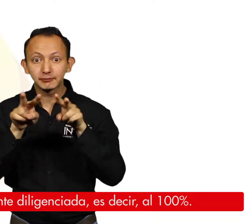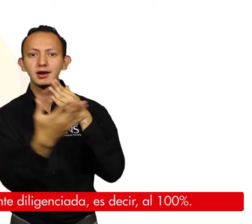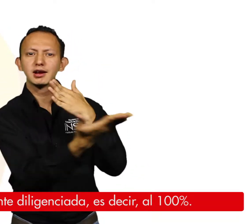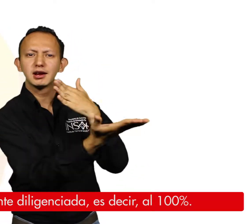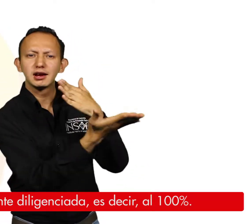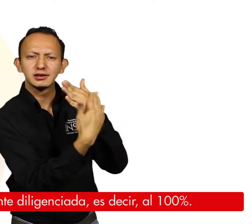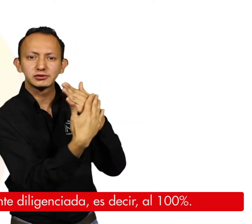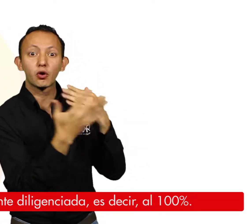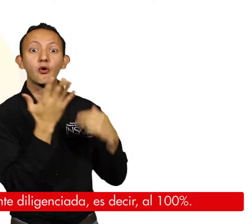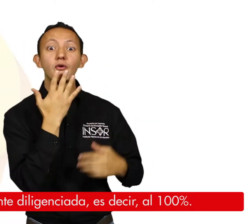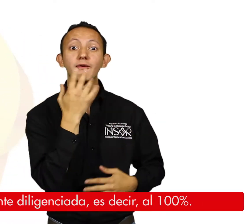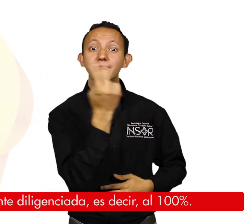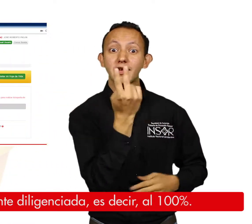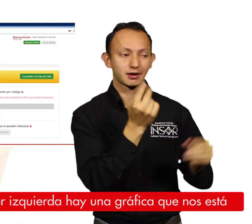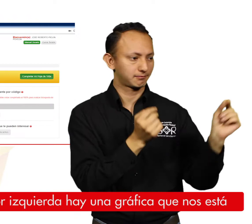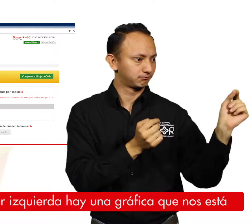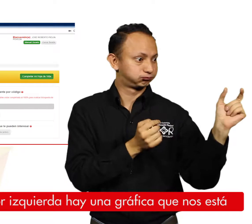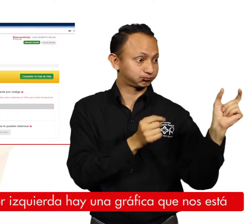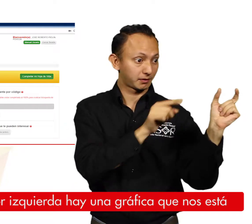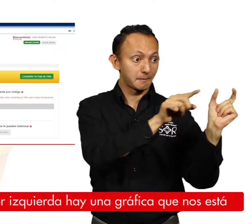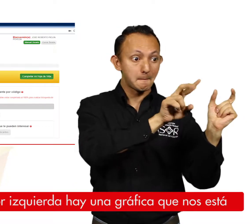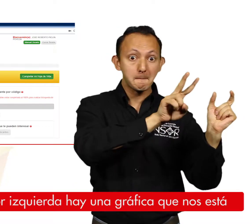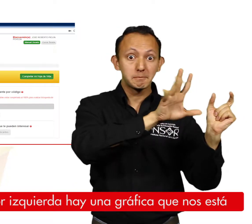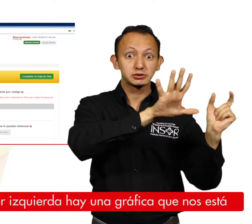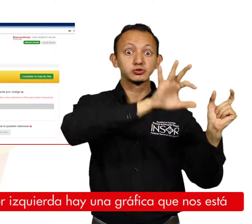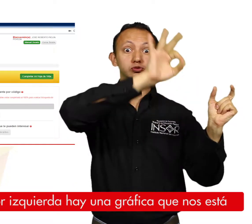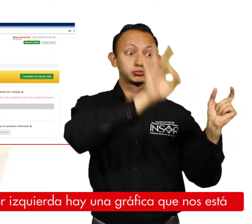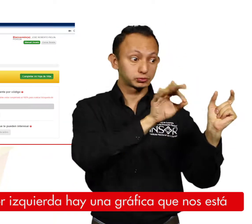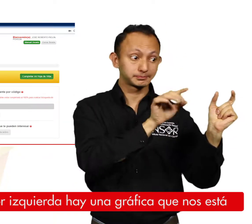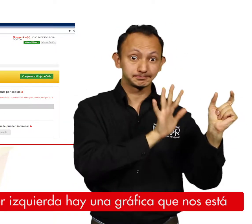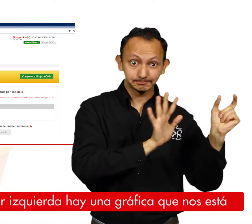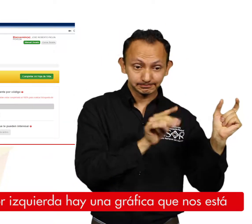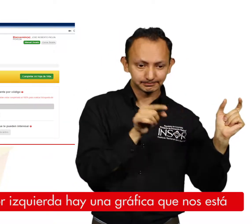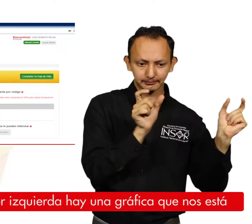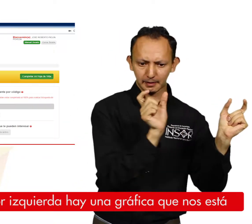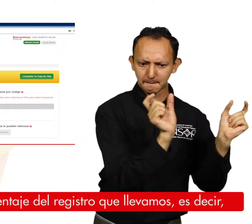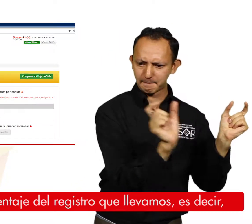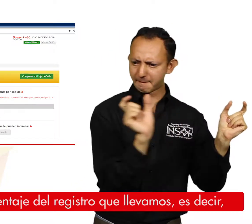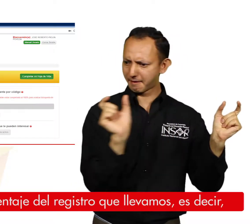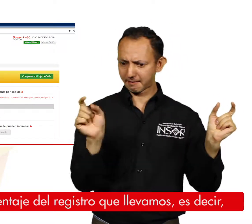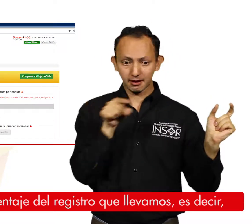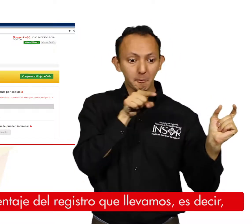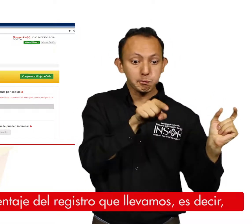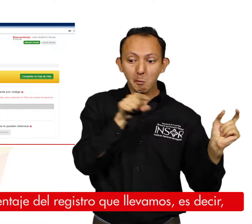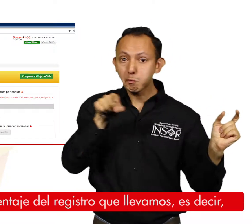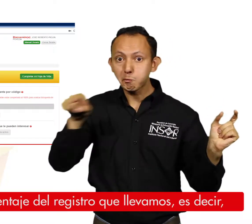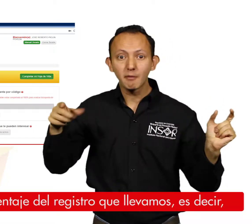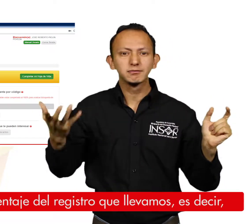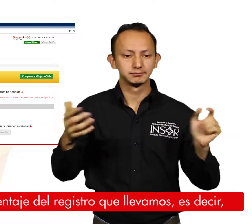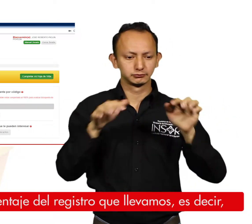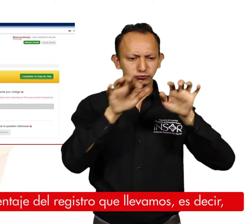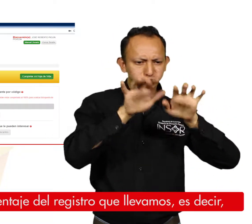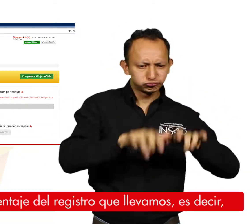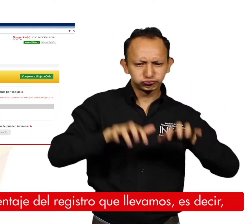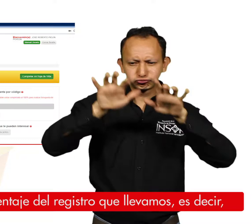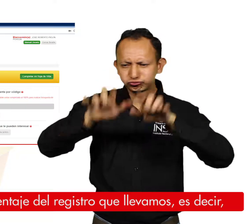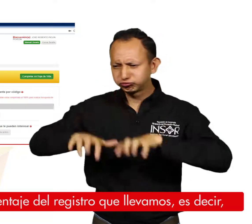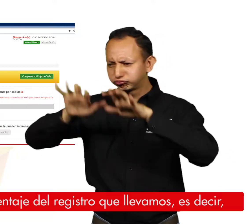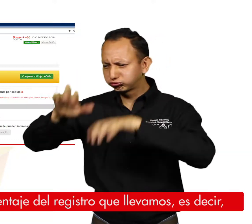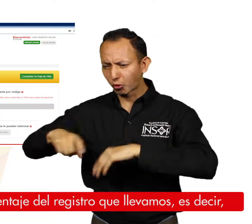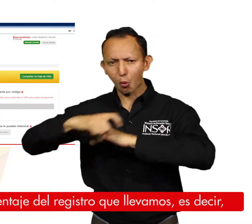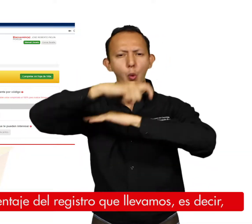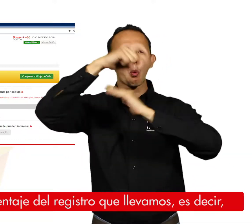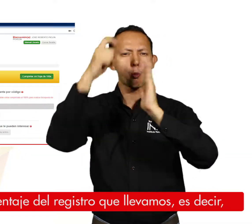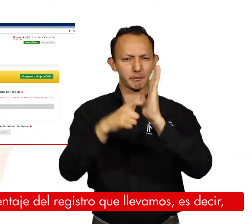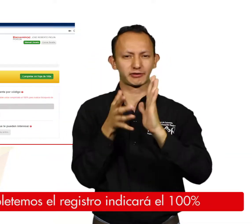decir, al 100%. En la parte superior izquierda hay una gráfica que nos está indicando el porcentaje del registro que